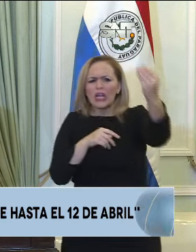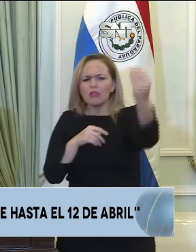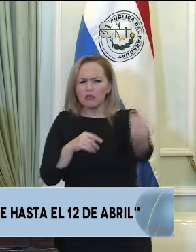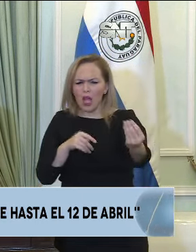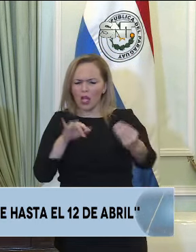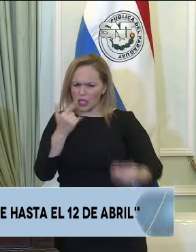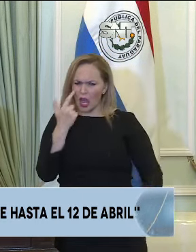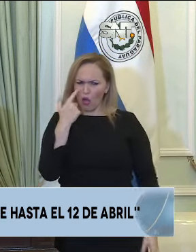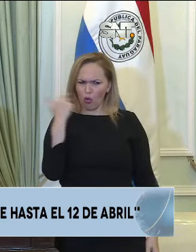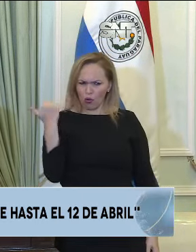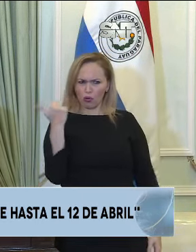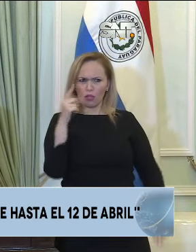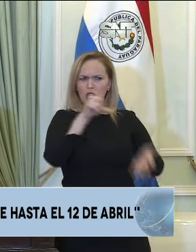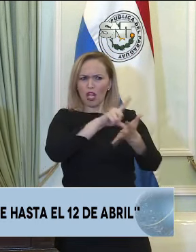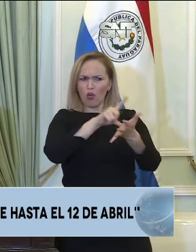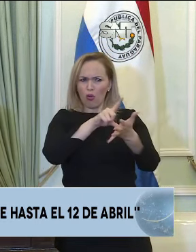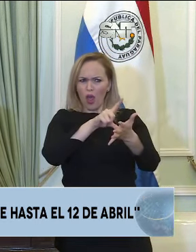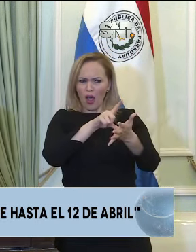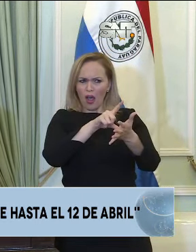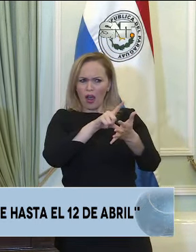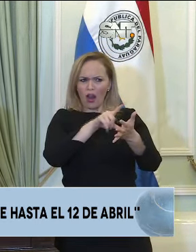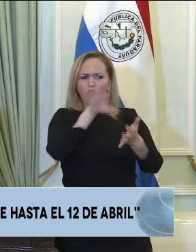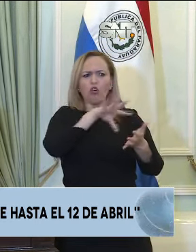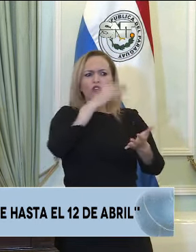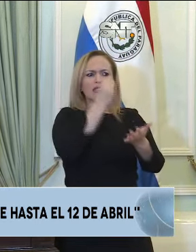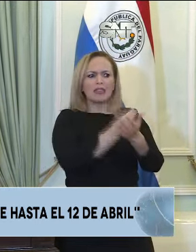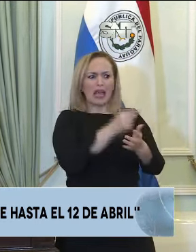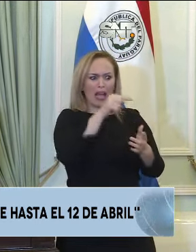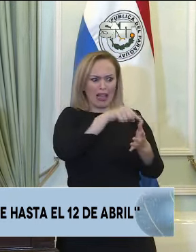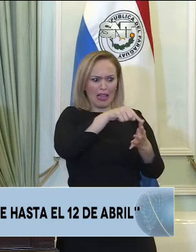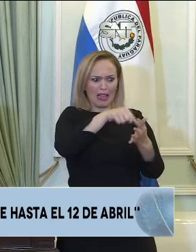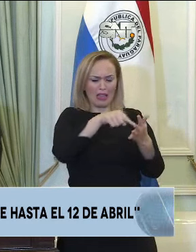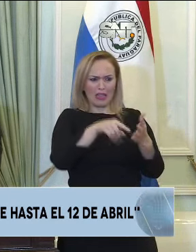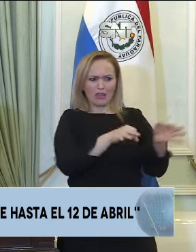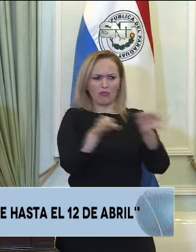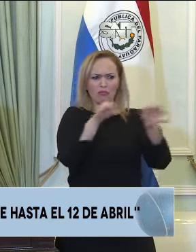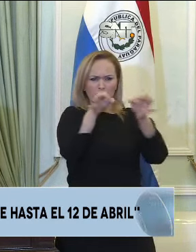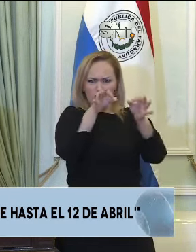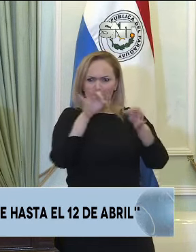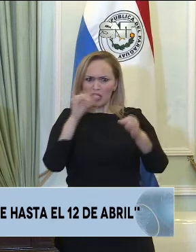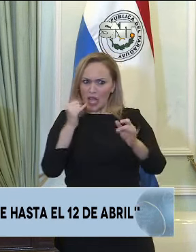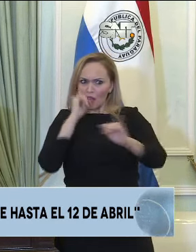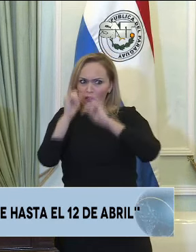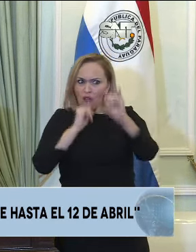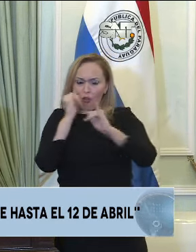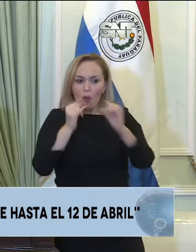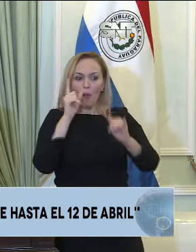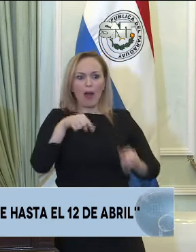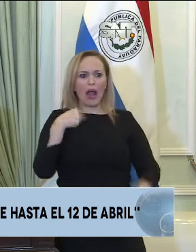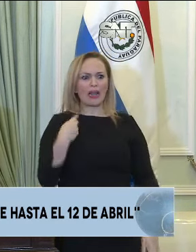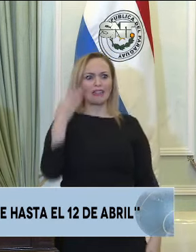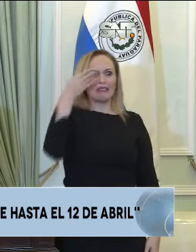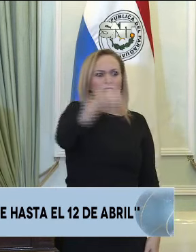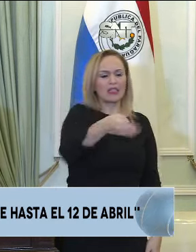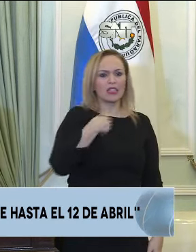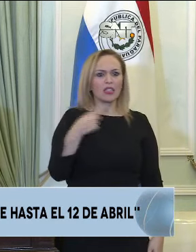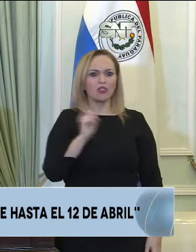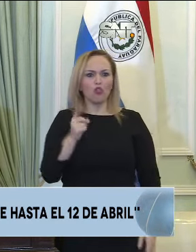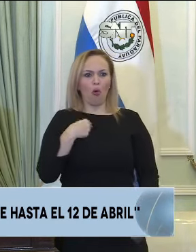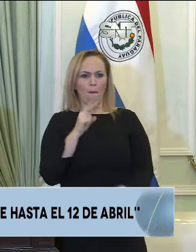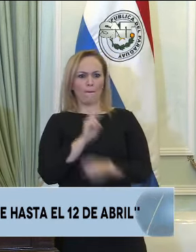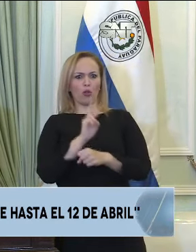conoce, si tuvieron contacto con una cantidad importante de personas. Y a partir de este hecho, si se van a tomar las medidas necesarias,